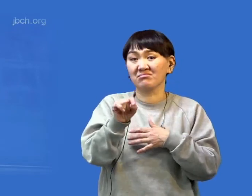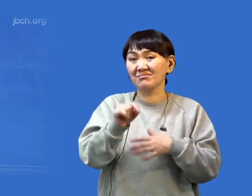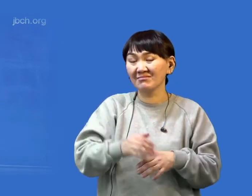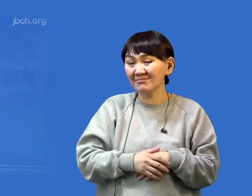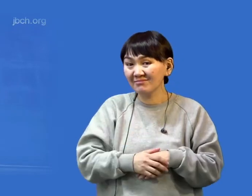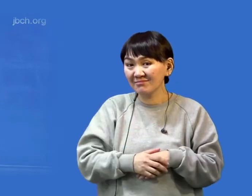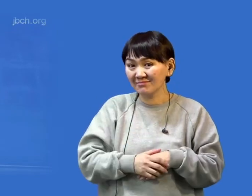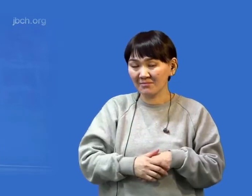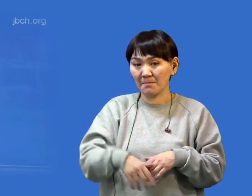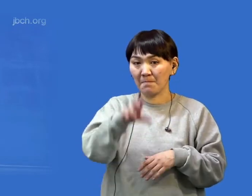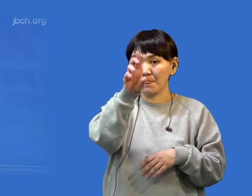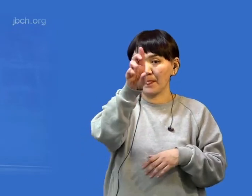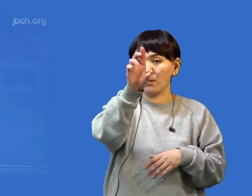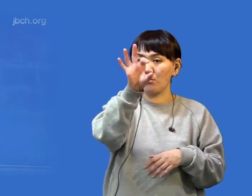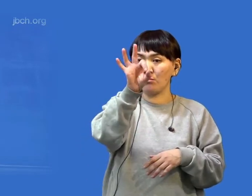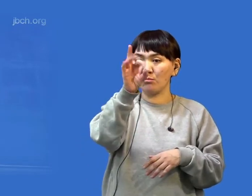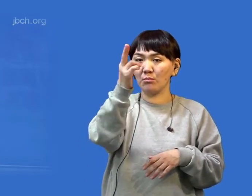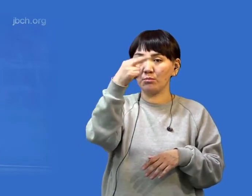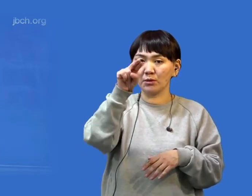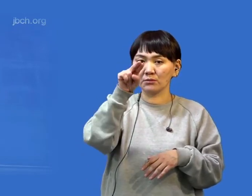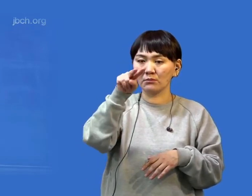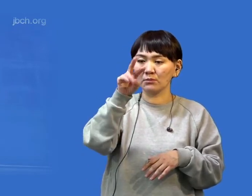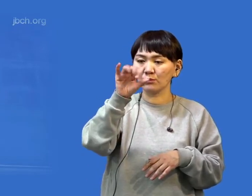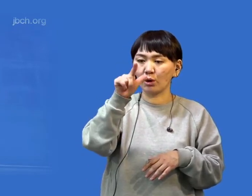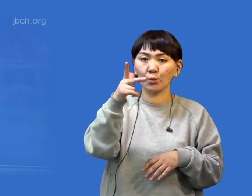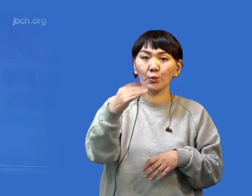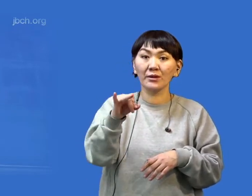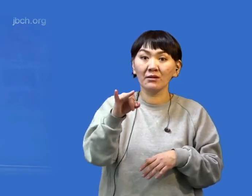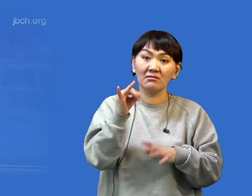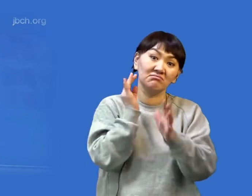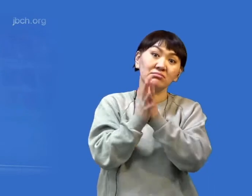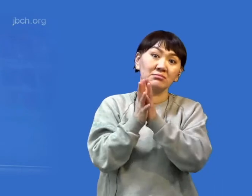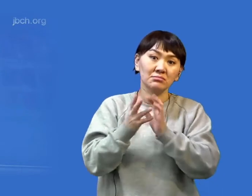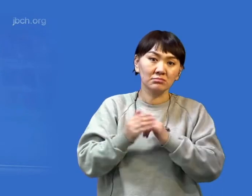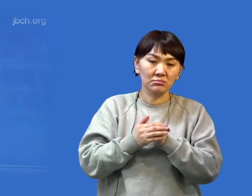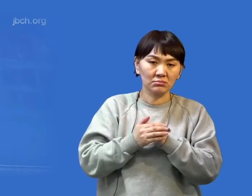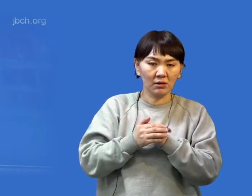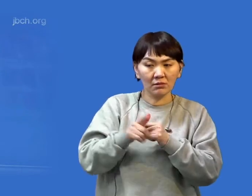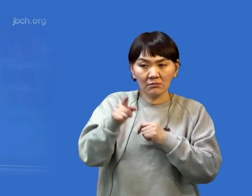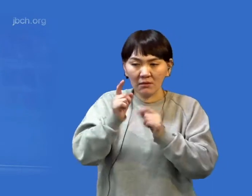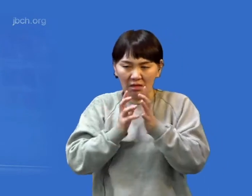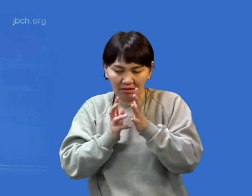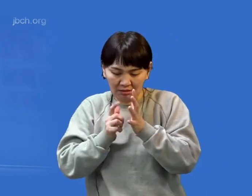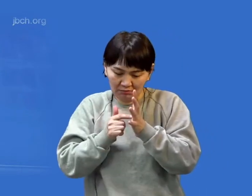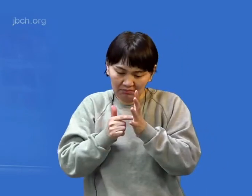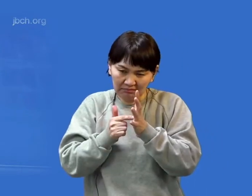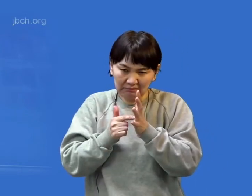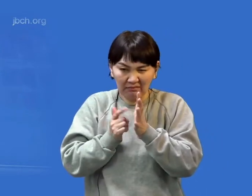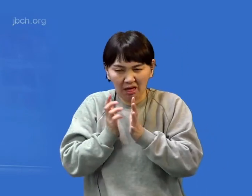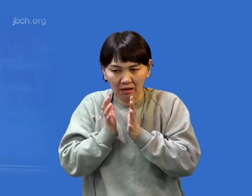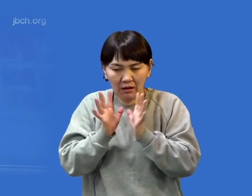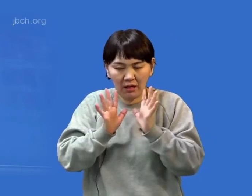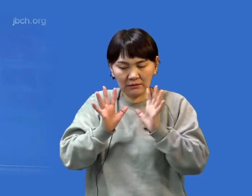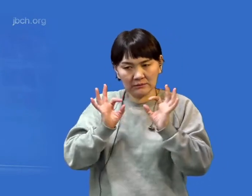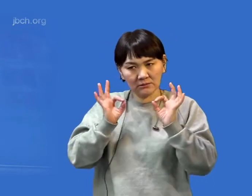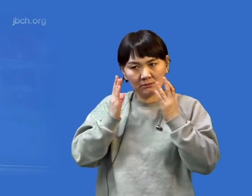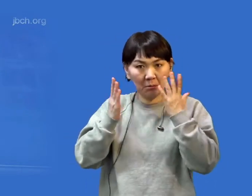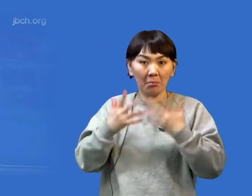Тэрний дараа бодлогогүй гэж байна. Энд чи юу гэсэн үг вэ? Юусе урд тавихын ч бодохгүй зүгээр их хөнгөн хумга.